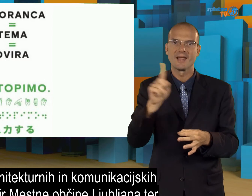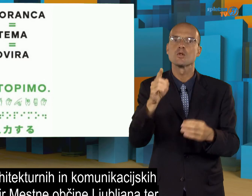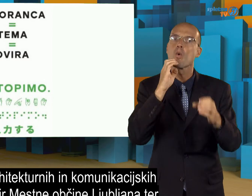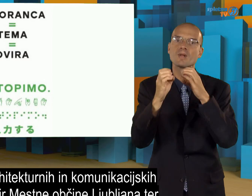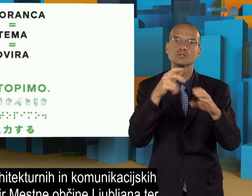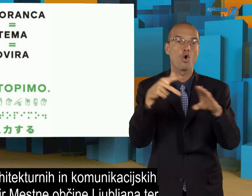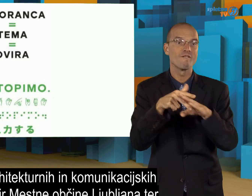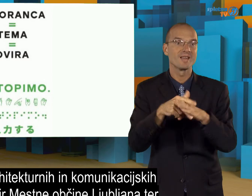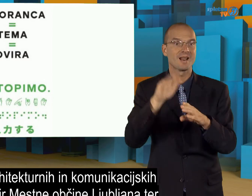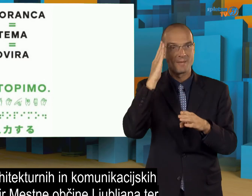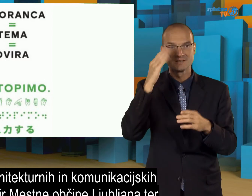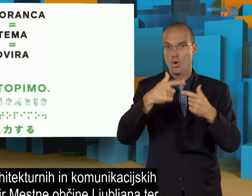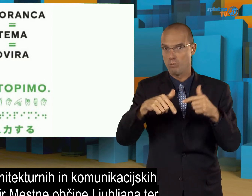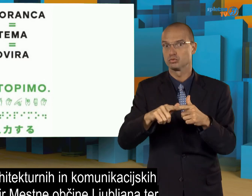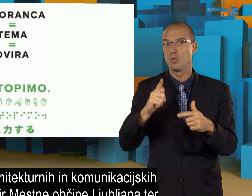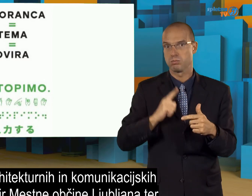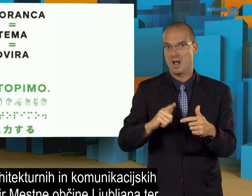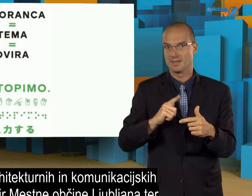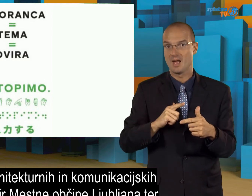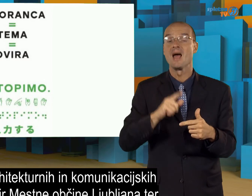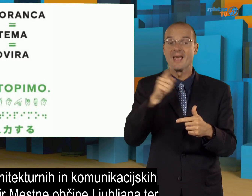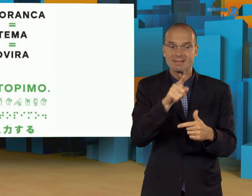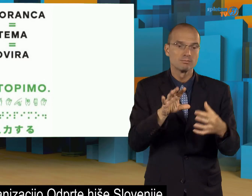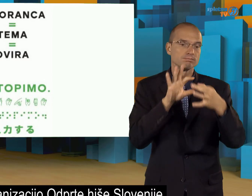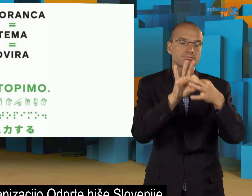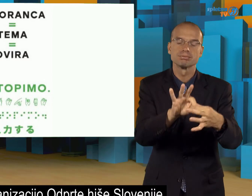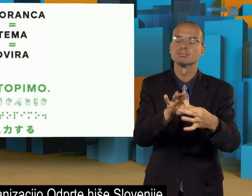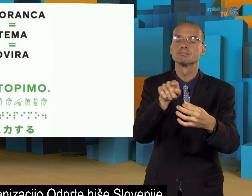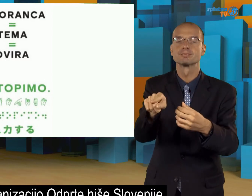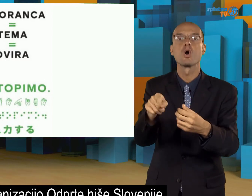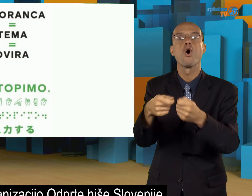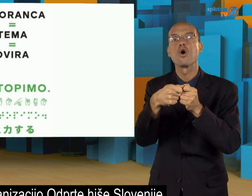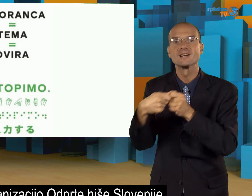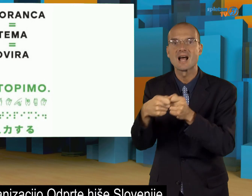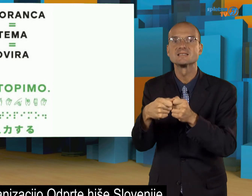komunikacijskih ovir Mestne občine Ljubljana ter organizacijo Odprte hiše Slovenije.